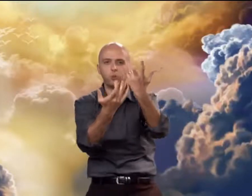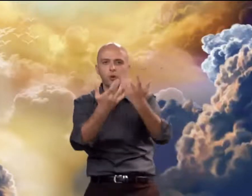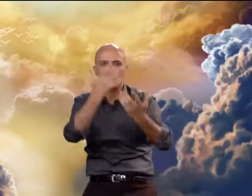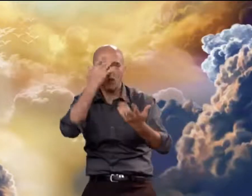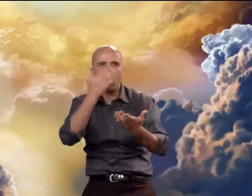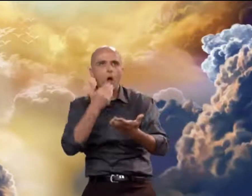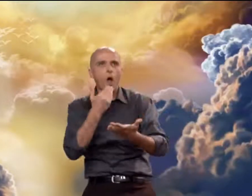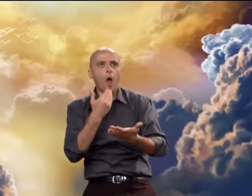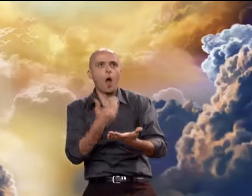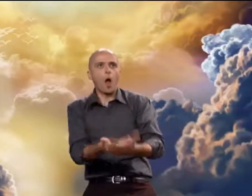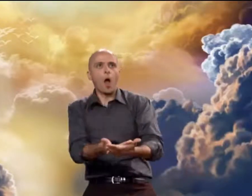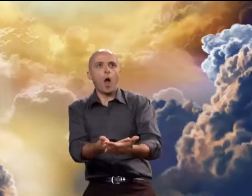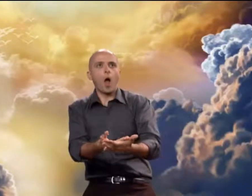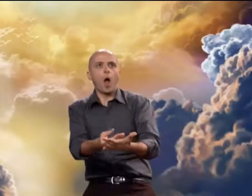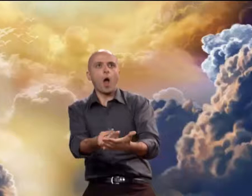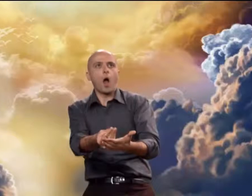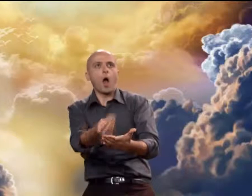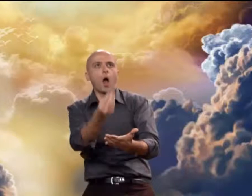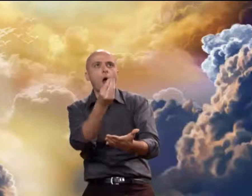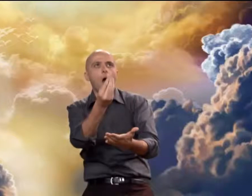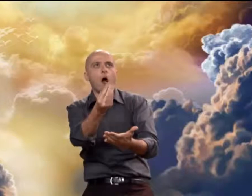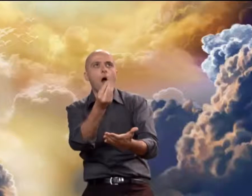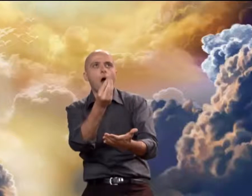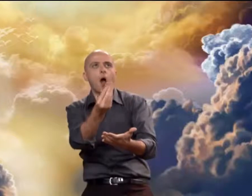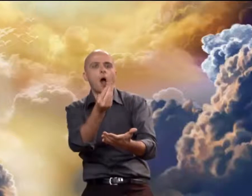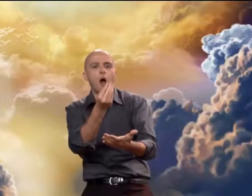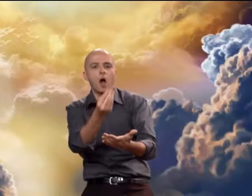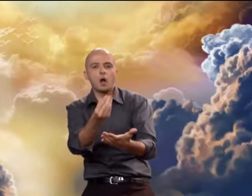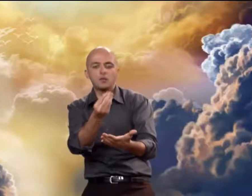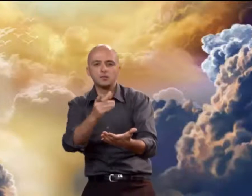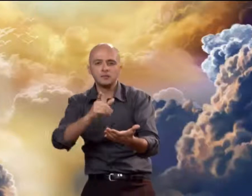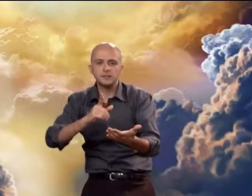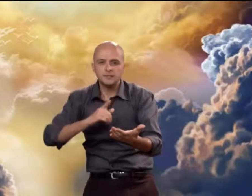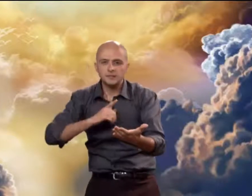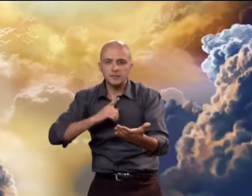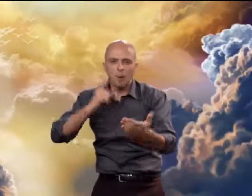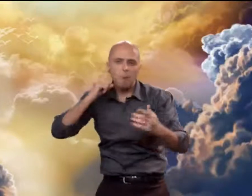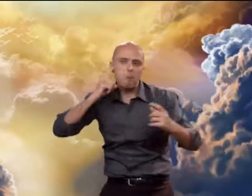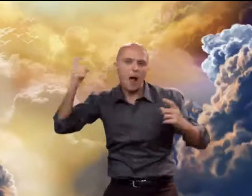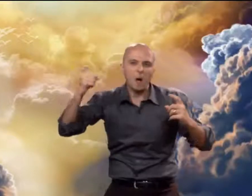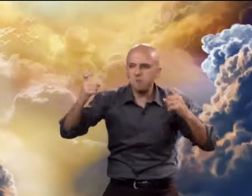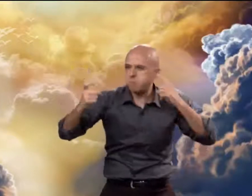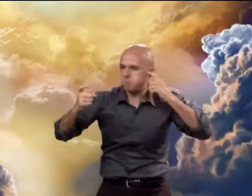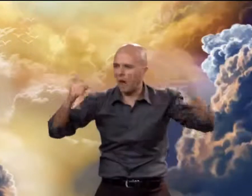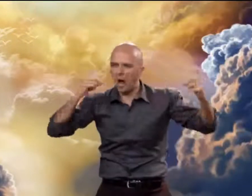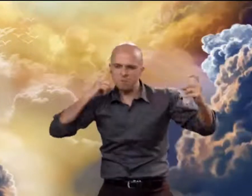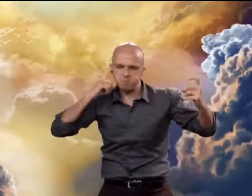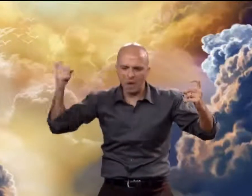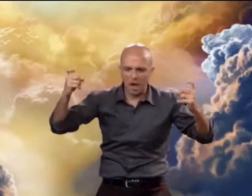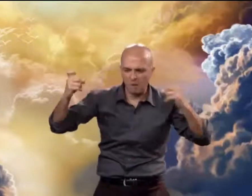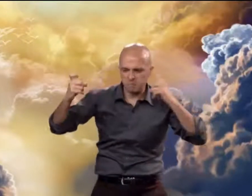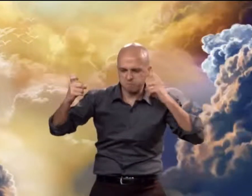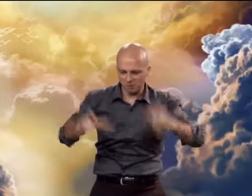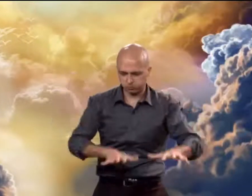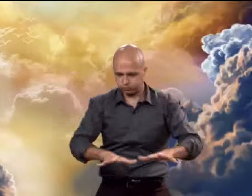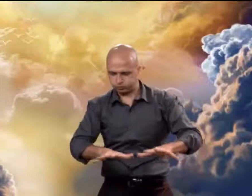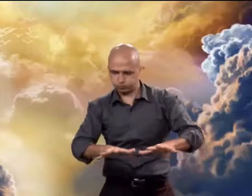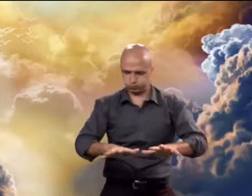chorava. A situação estava além das lágrimas. Corriam de um lado para outro em delírio, com horror e